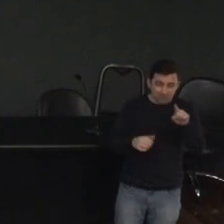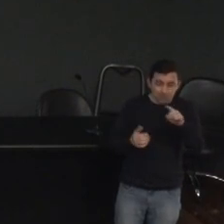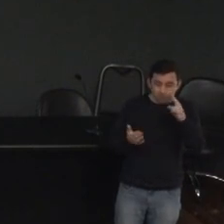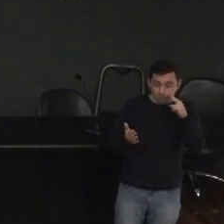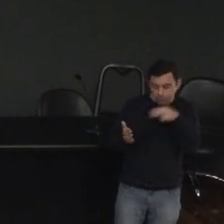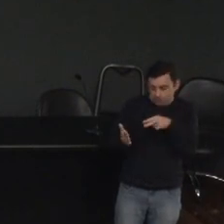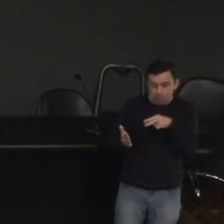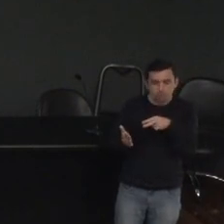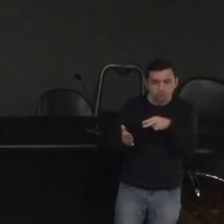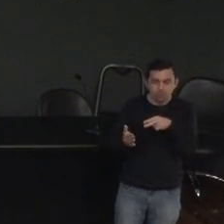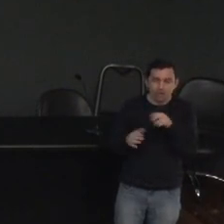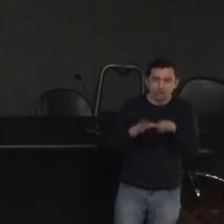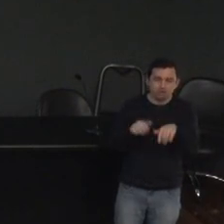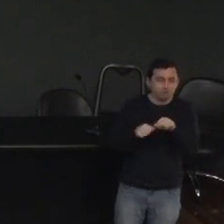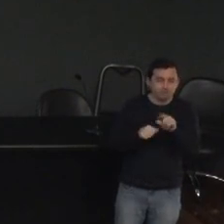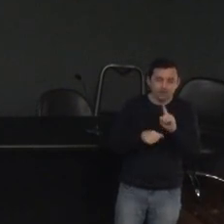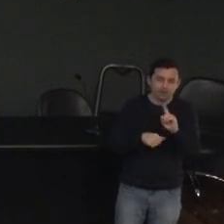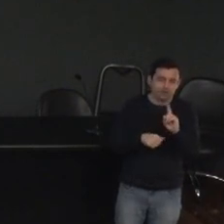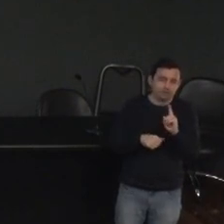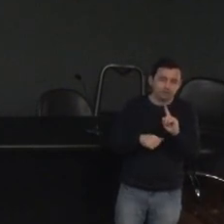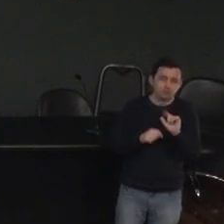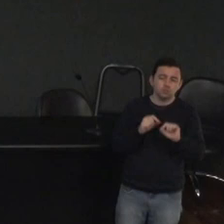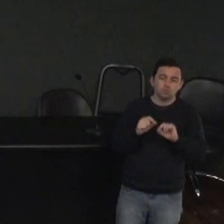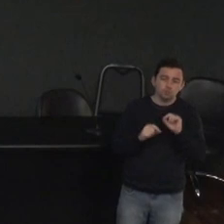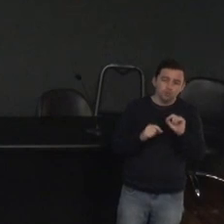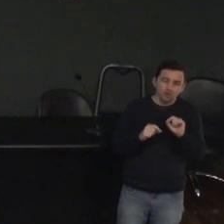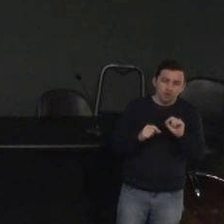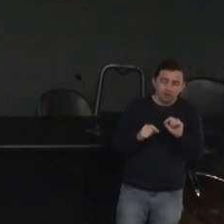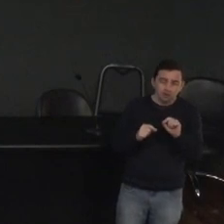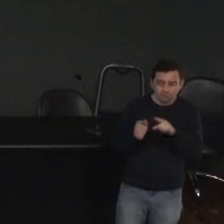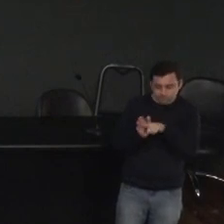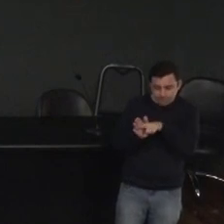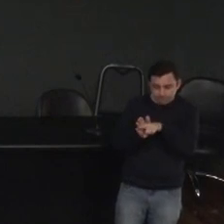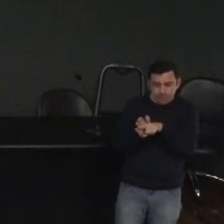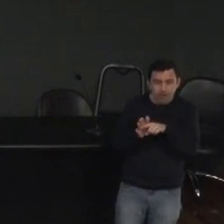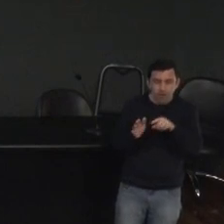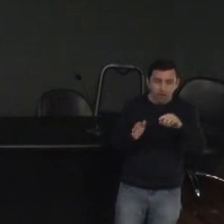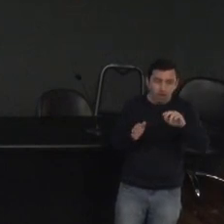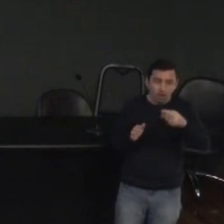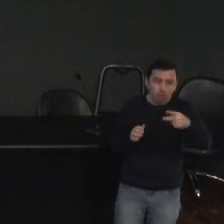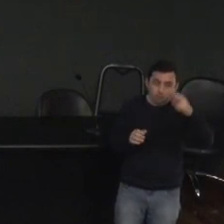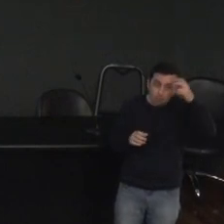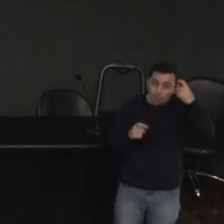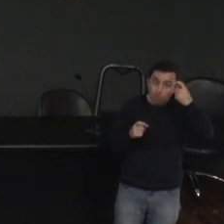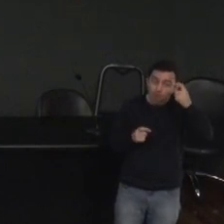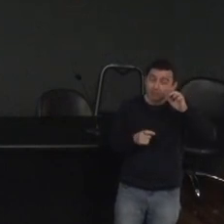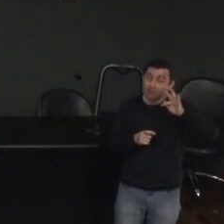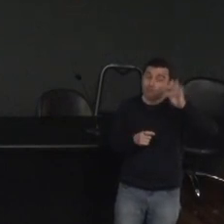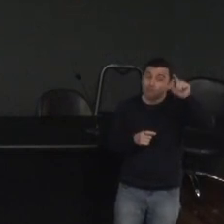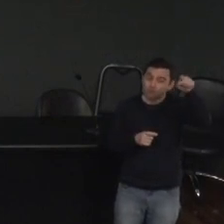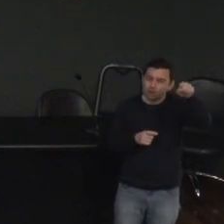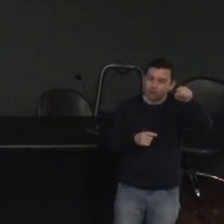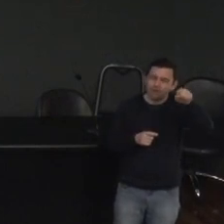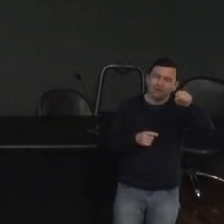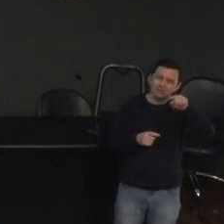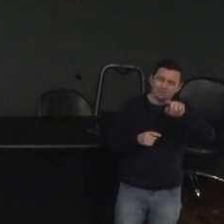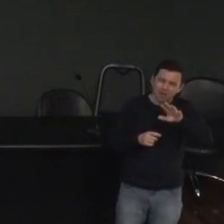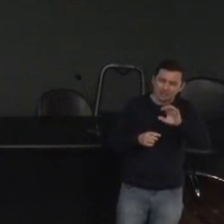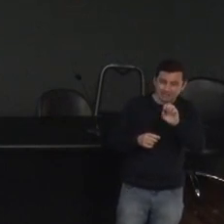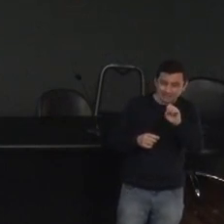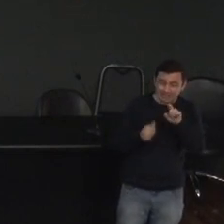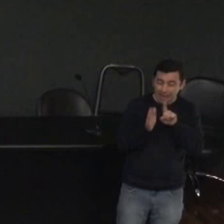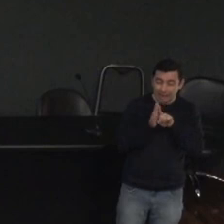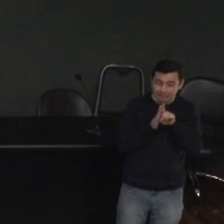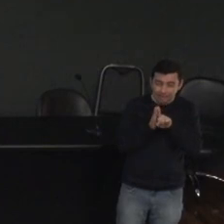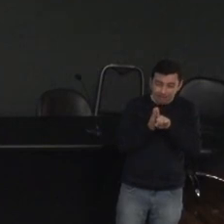o celular talvez você não faz essa verificação da consequência não se preocupe com isso mas se você fizer uma